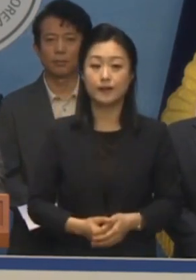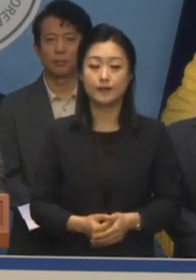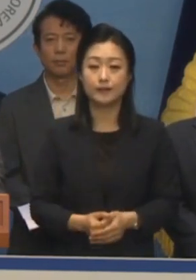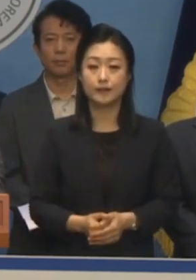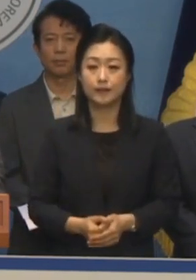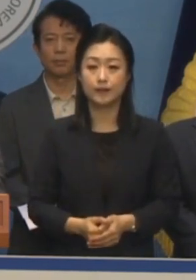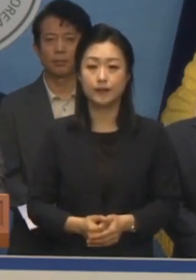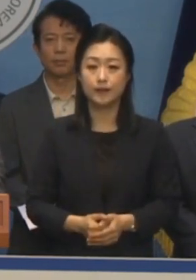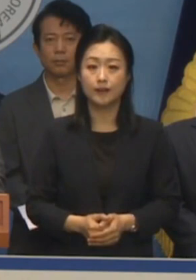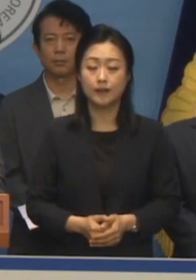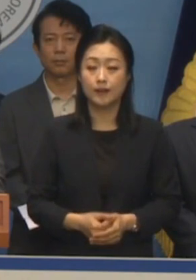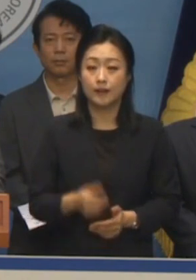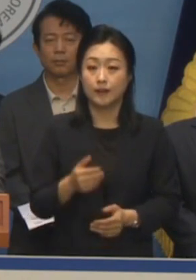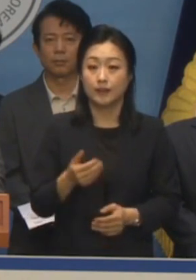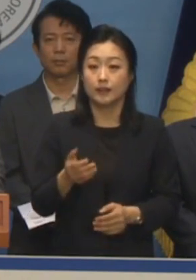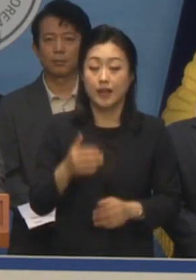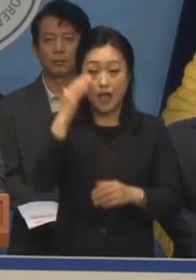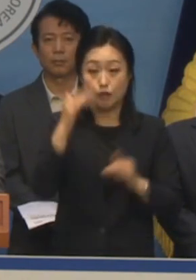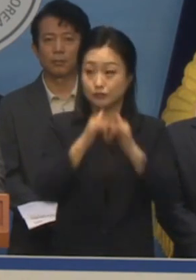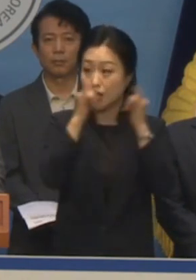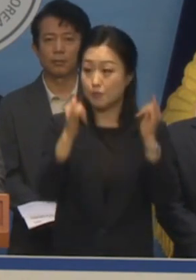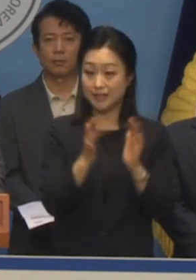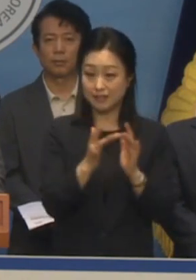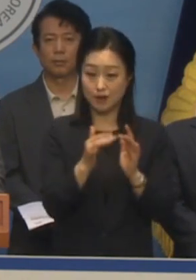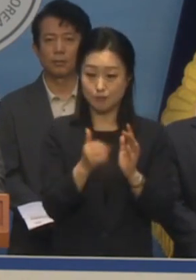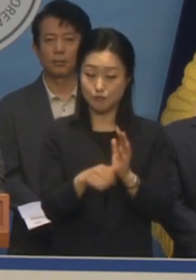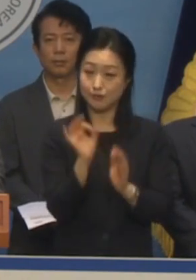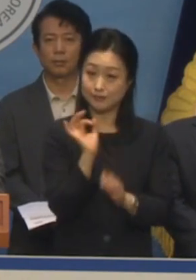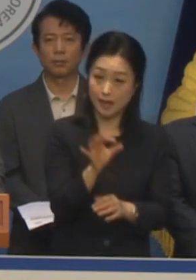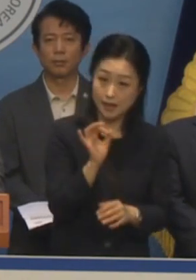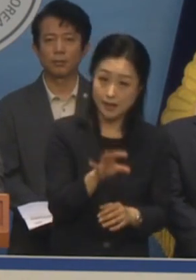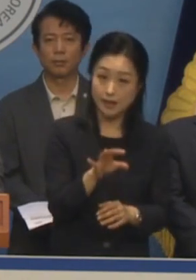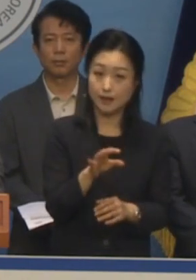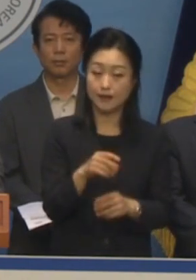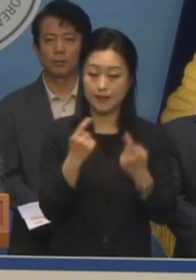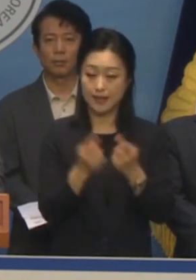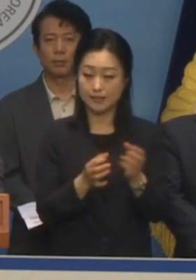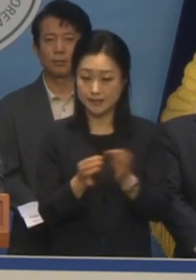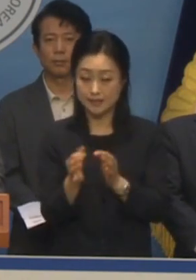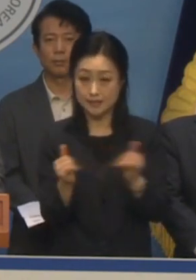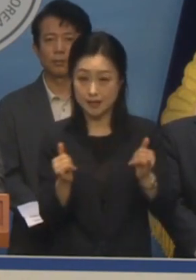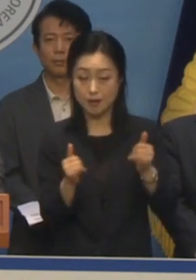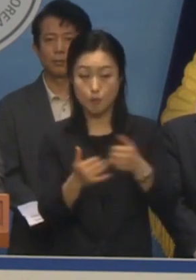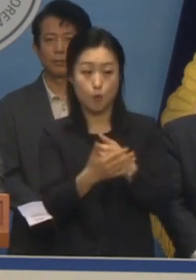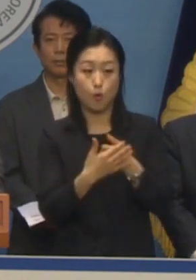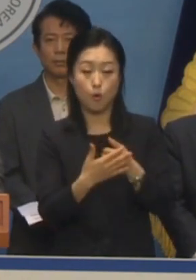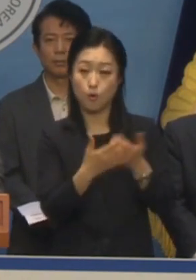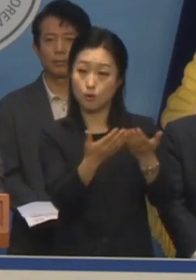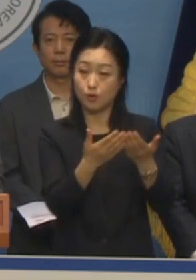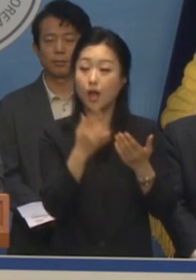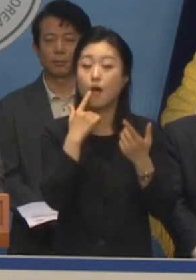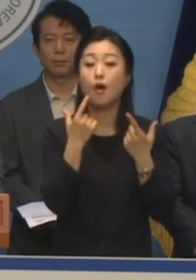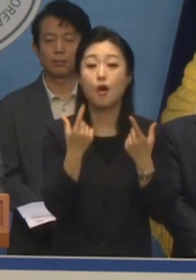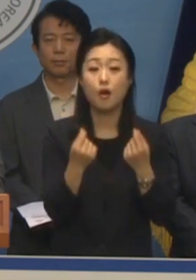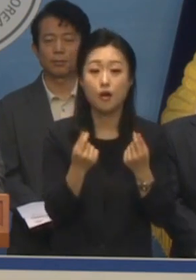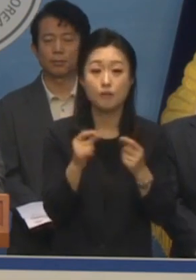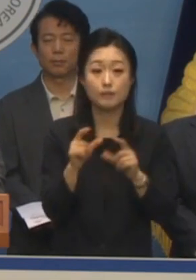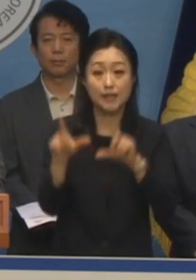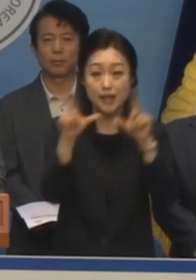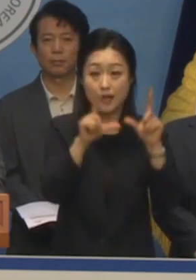말했습니다. 이렇게 우리 사회는 온라인 플랫폼이 소상공인의 큰 동화밭돌인 양